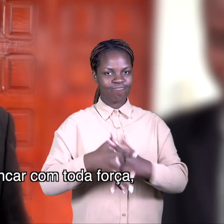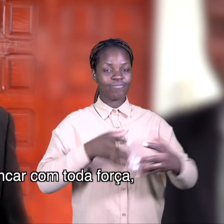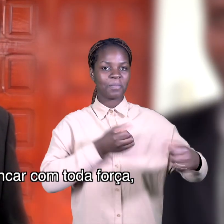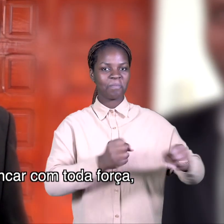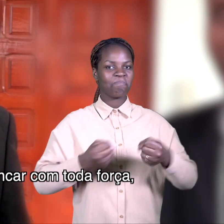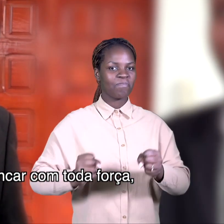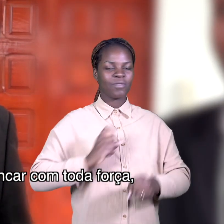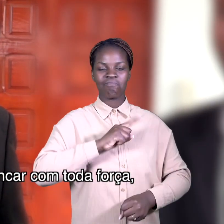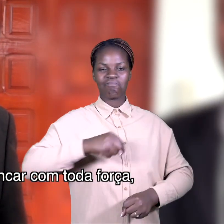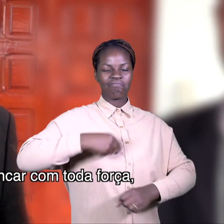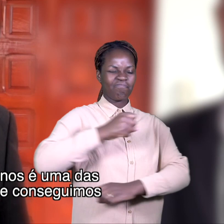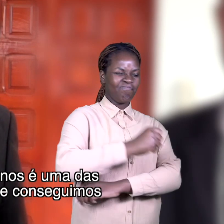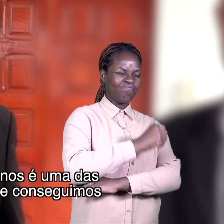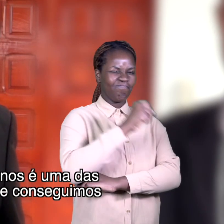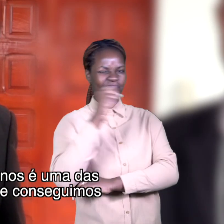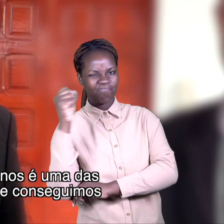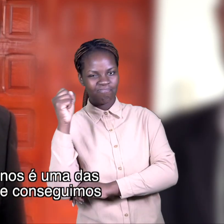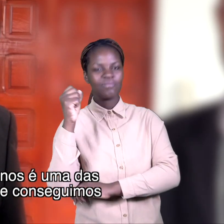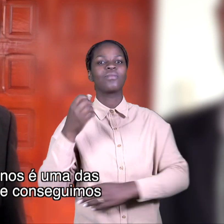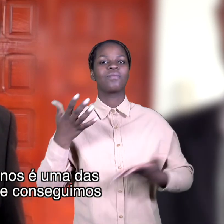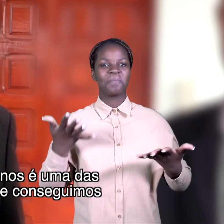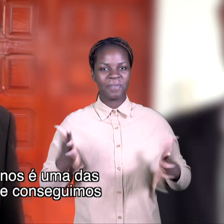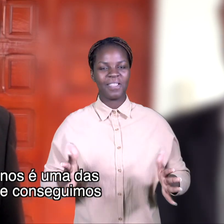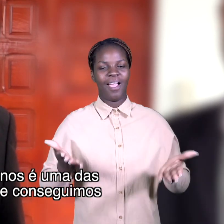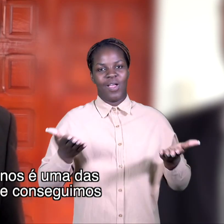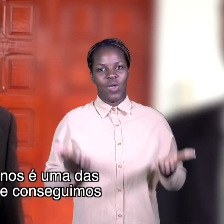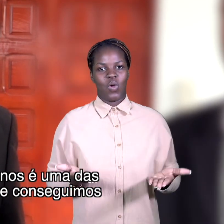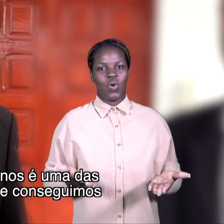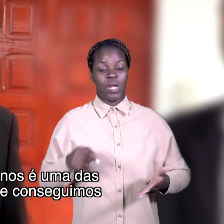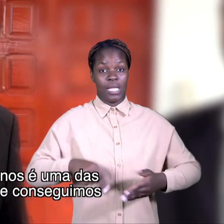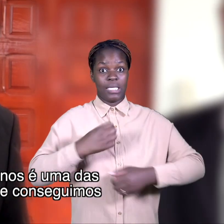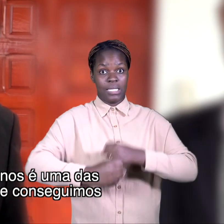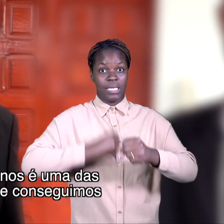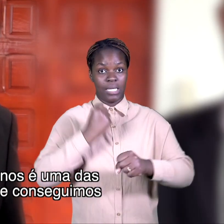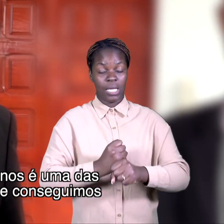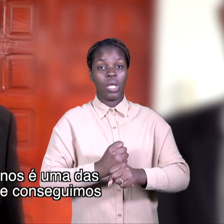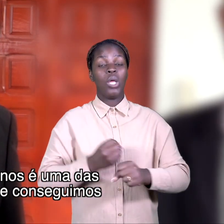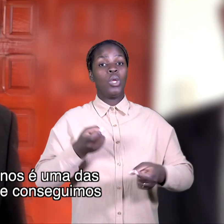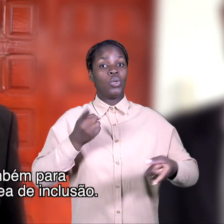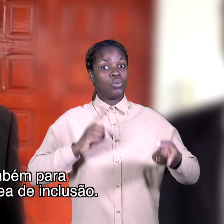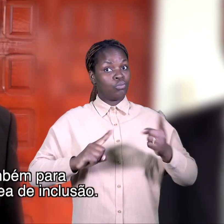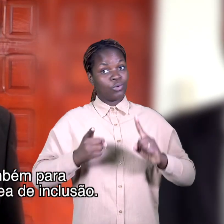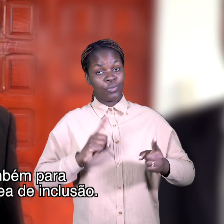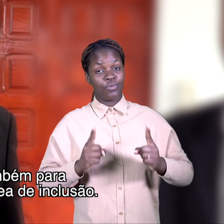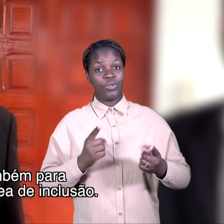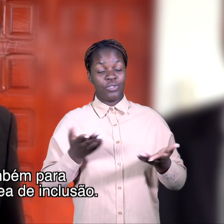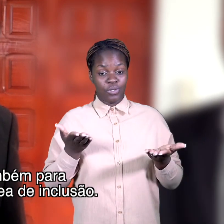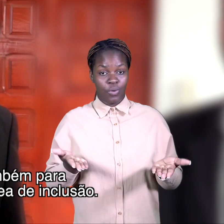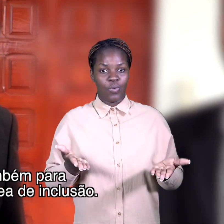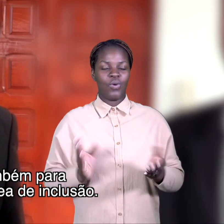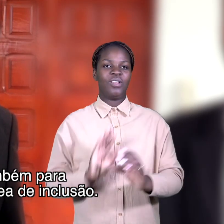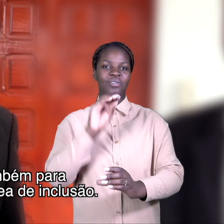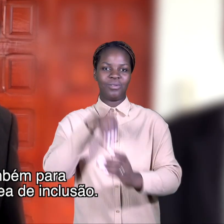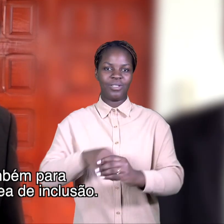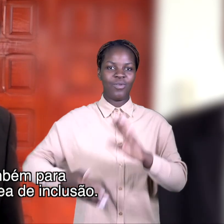para arrancar com toda a força. Portanto, é um grande ganho para nós, é uma das maiores vitórias que nós conseguimos para este ano e talvez